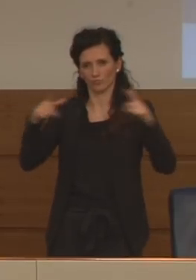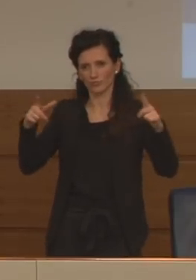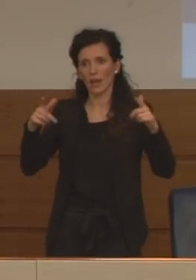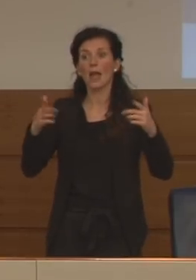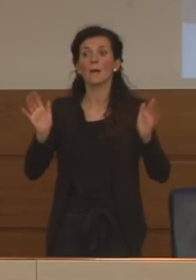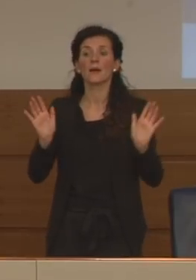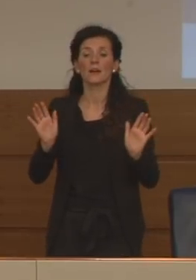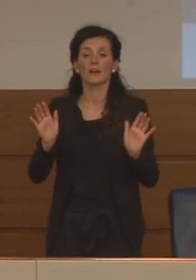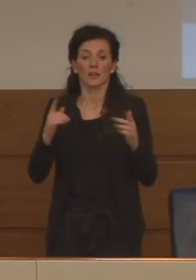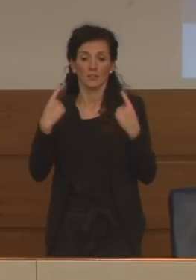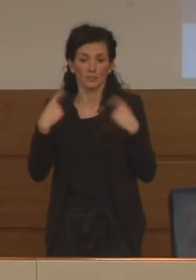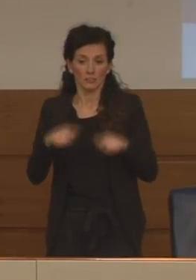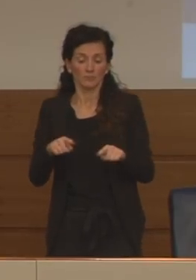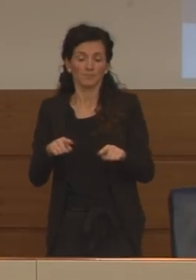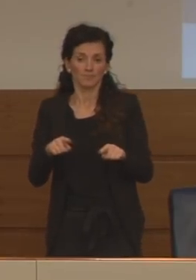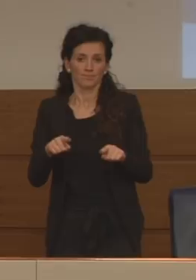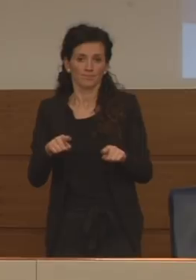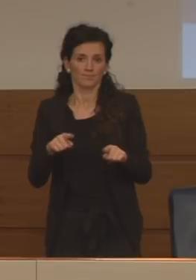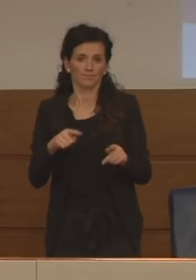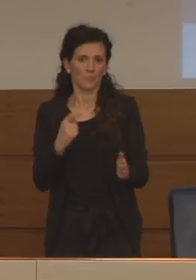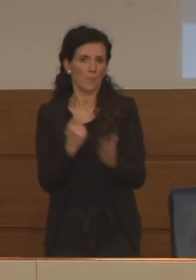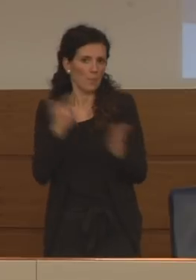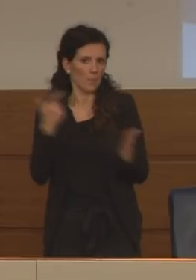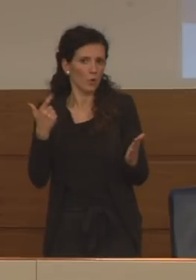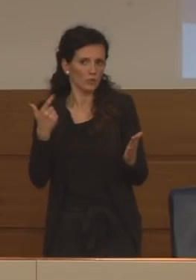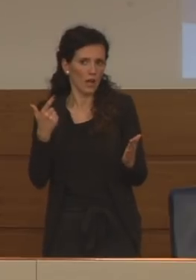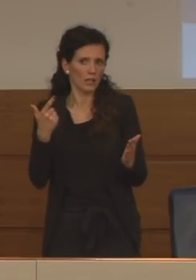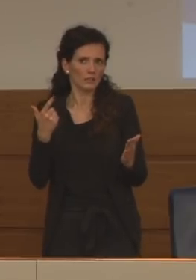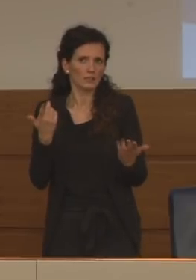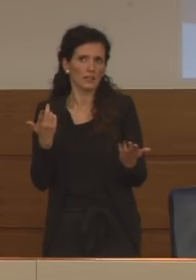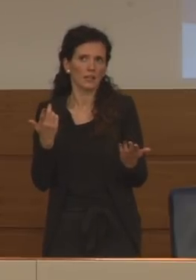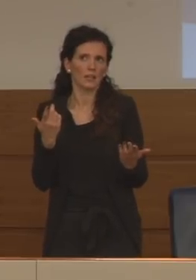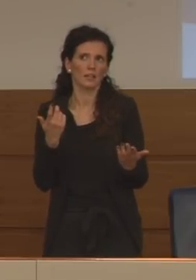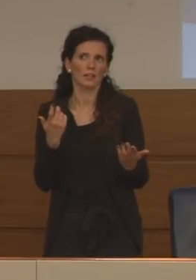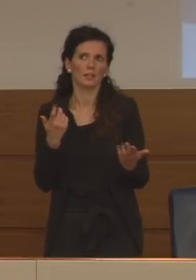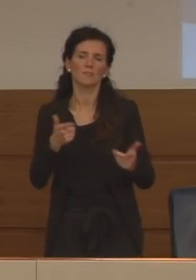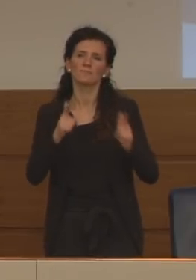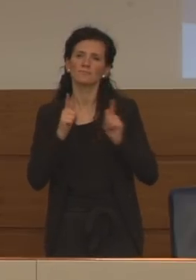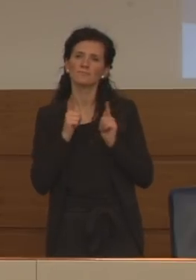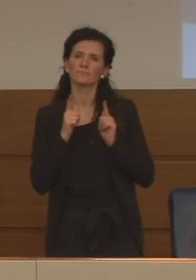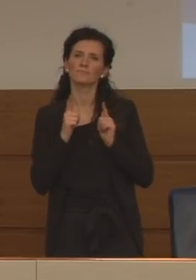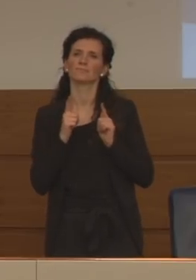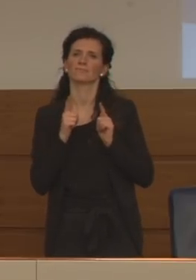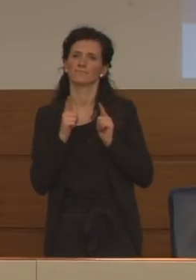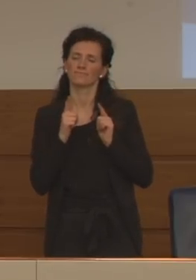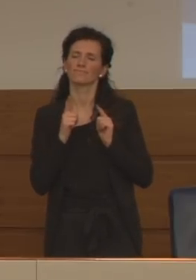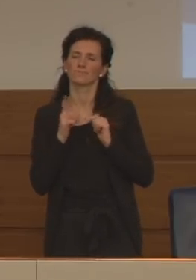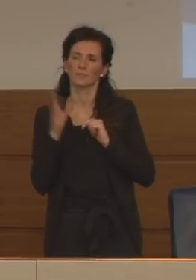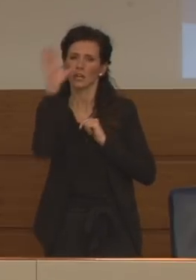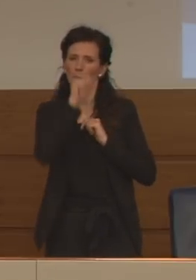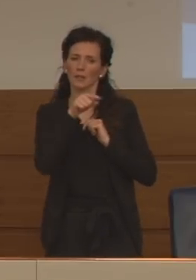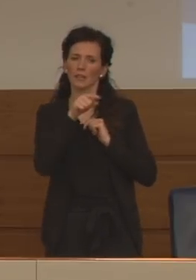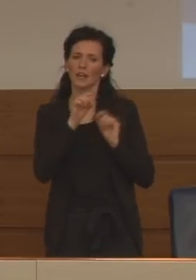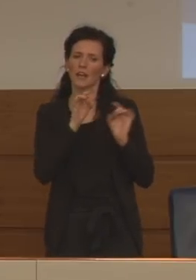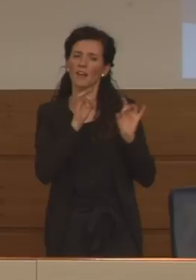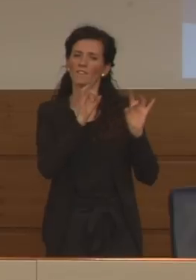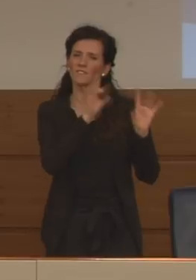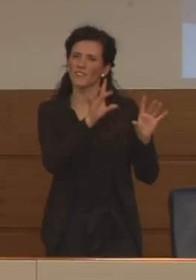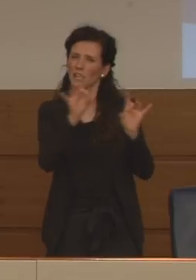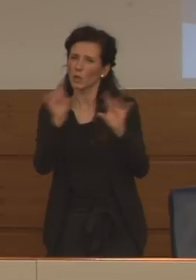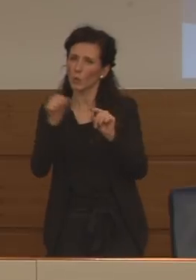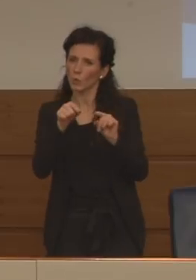importante che ci dice anche come il virus si muova in qualche modo prevalentemente